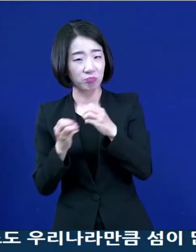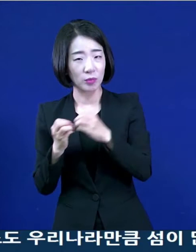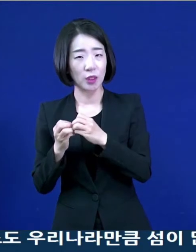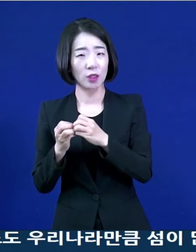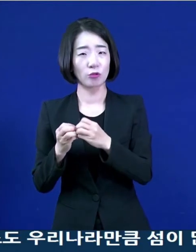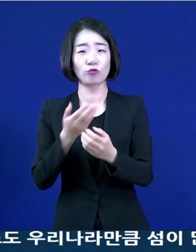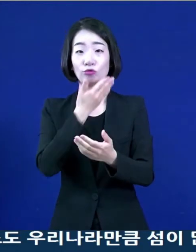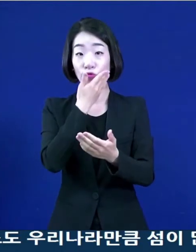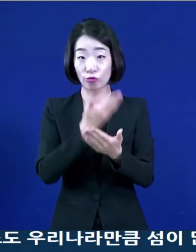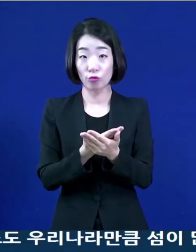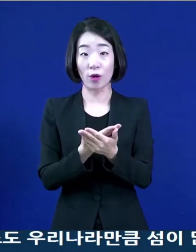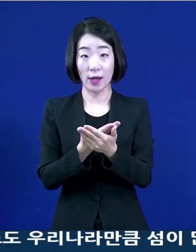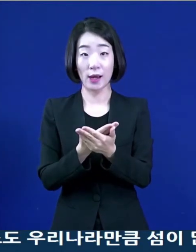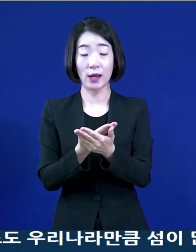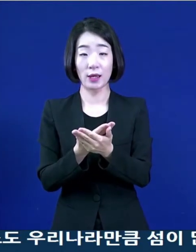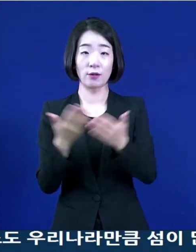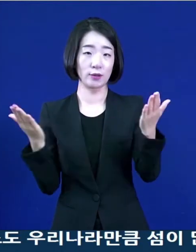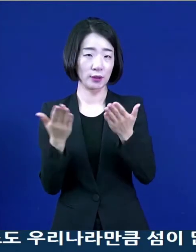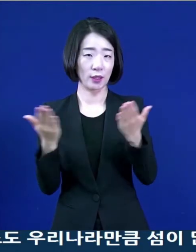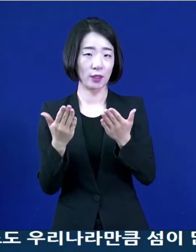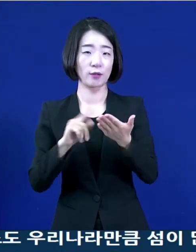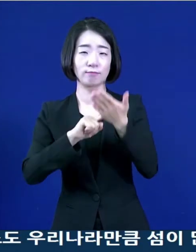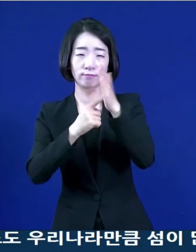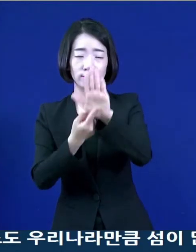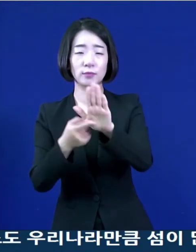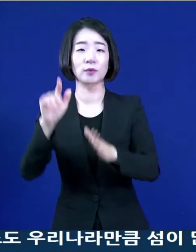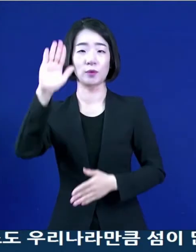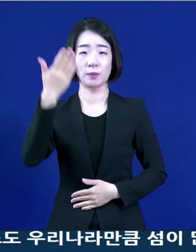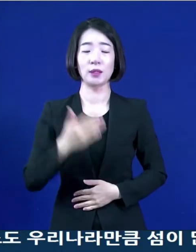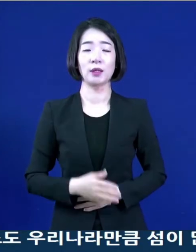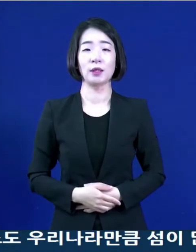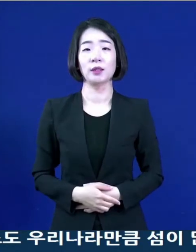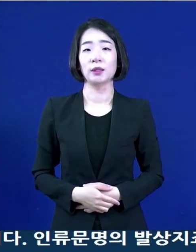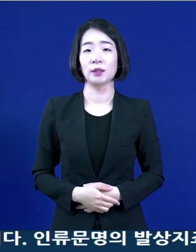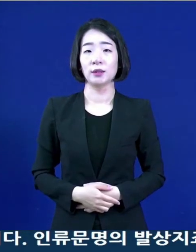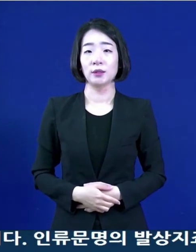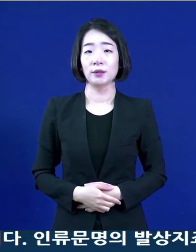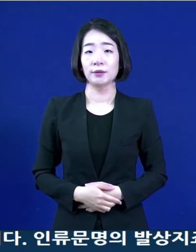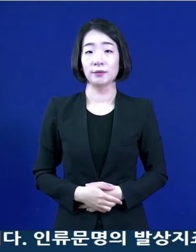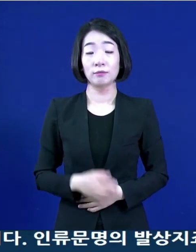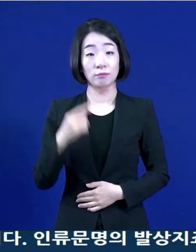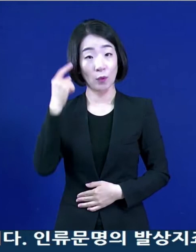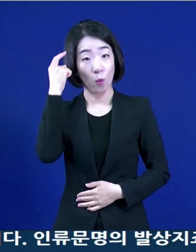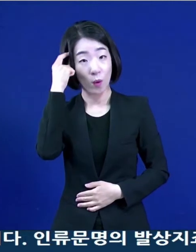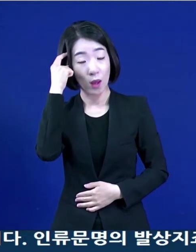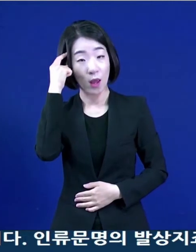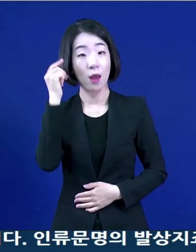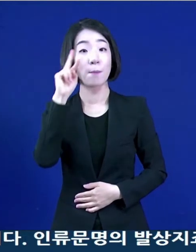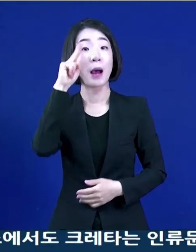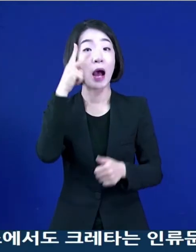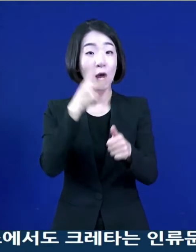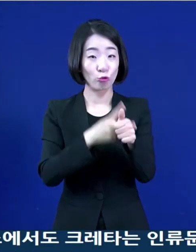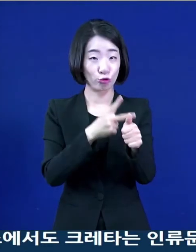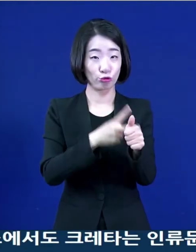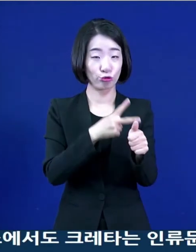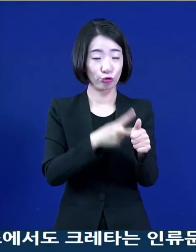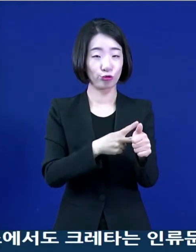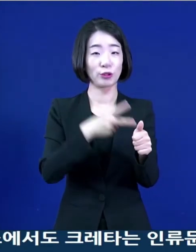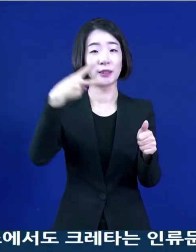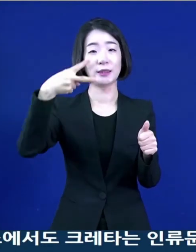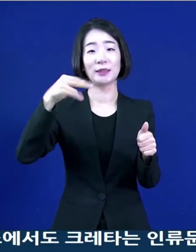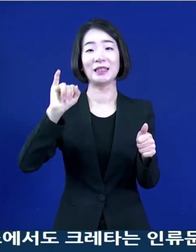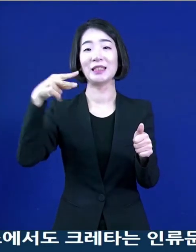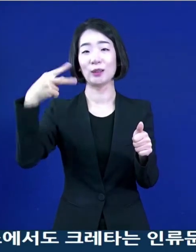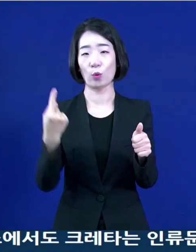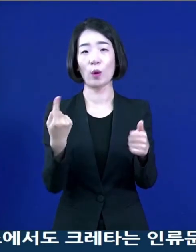그 섬을 중심으로 발전하기 시작한 겁니다. 왜 바울과 디도가 이